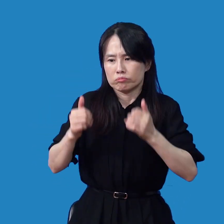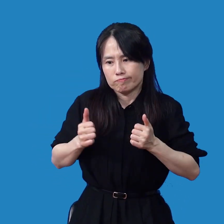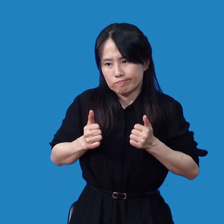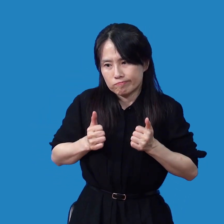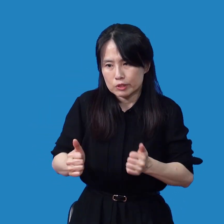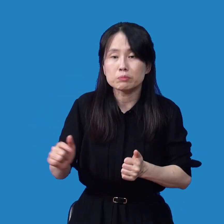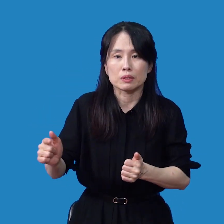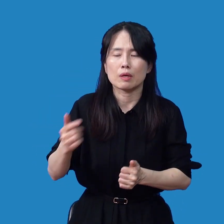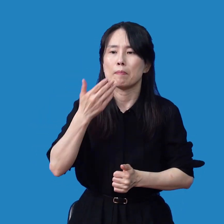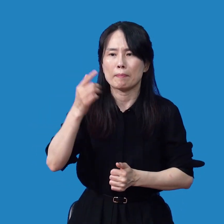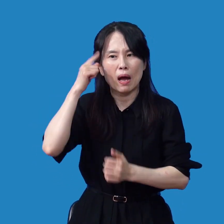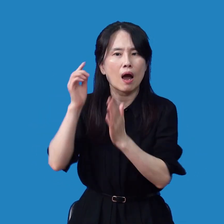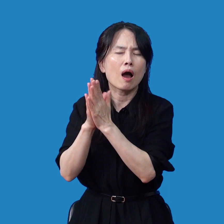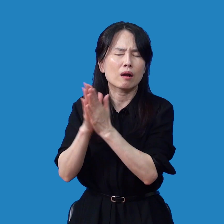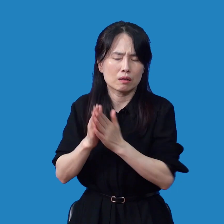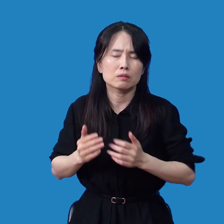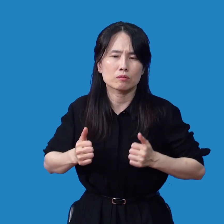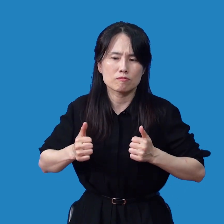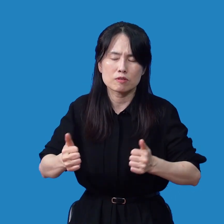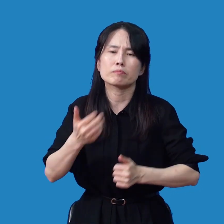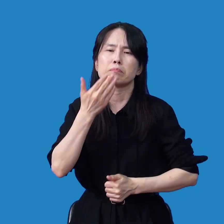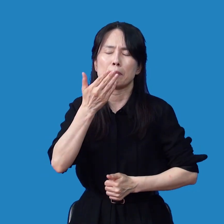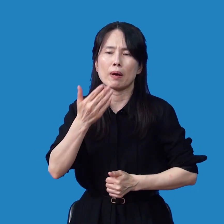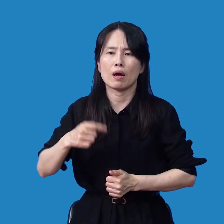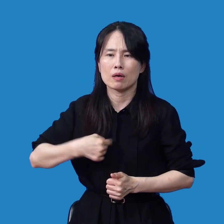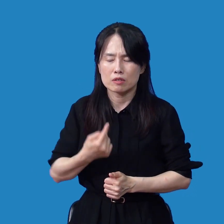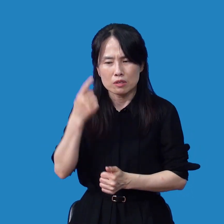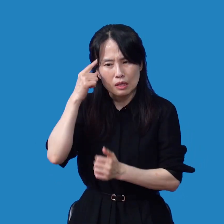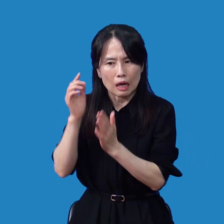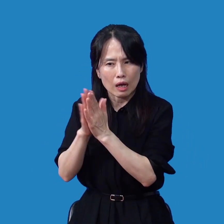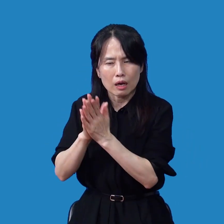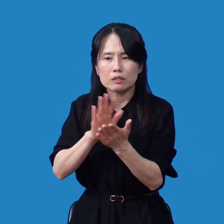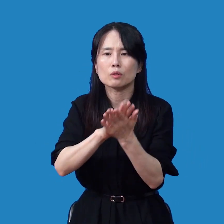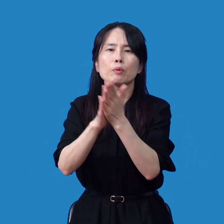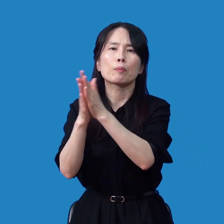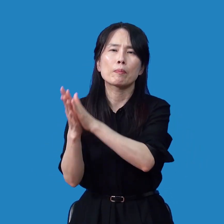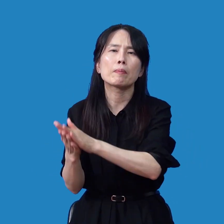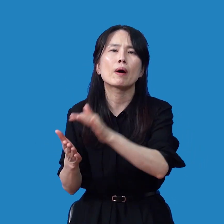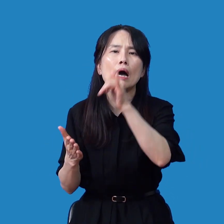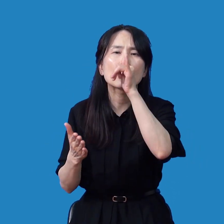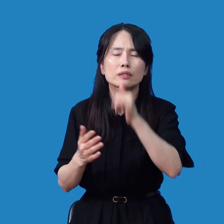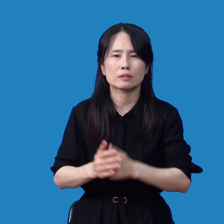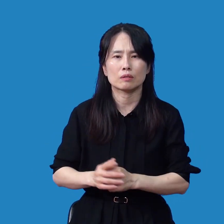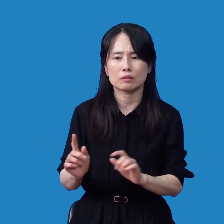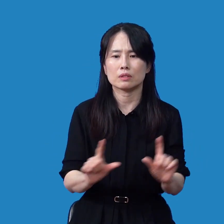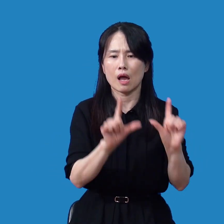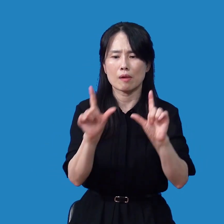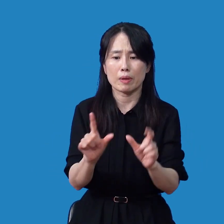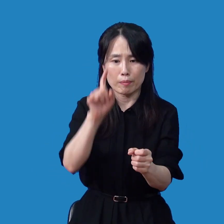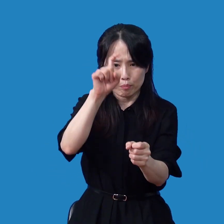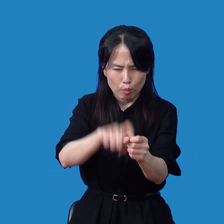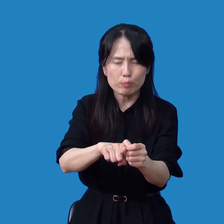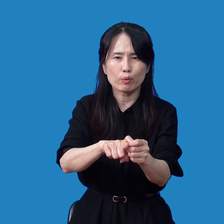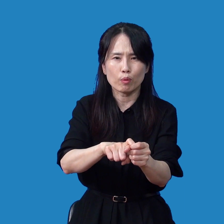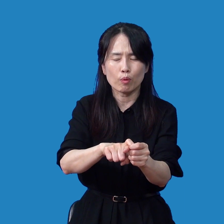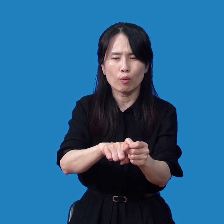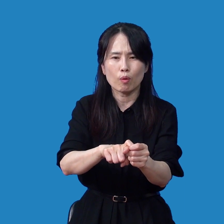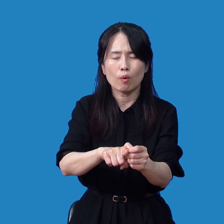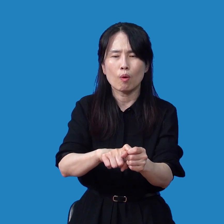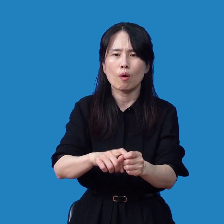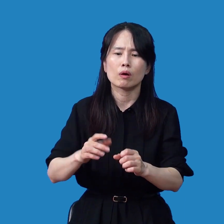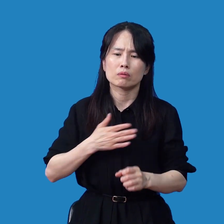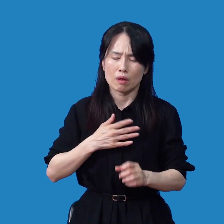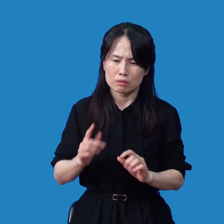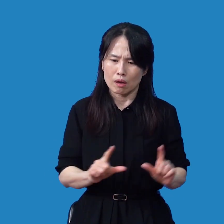것이고 자녀들이 스스로 변해가게 됩니다. 삶의 목표, 고상한 삶의